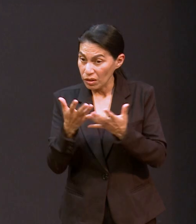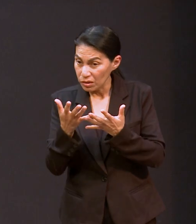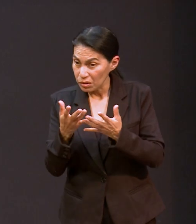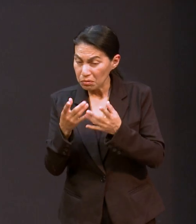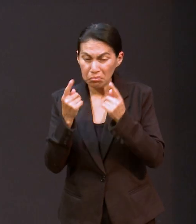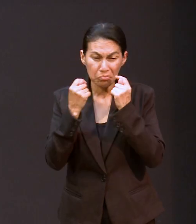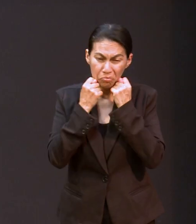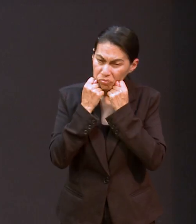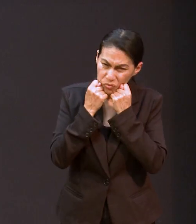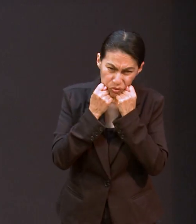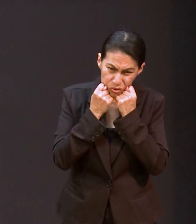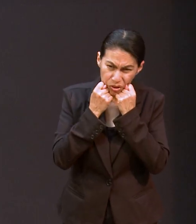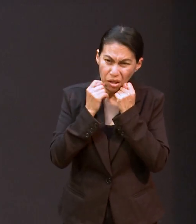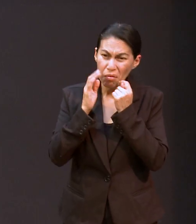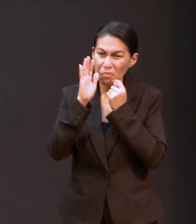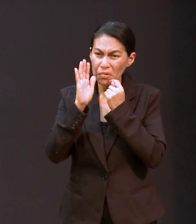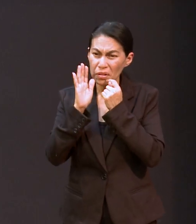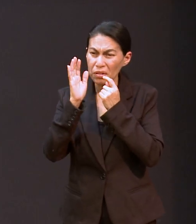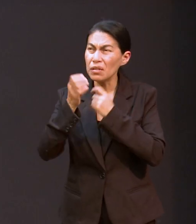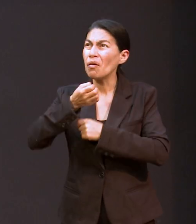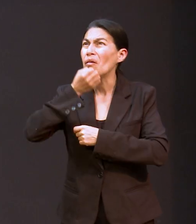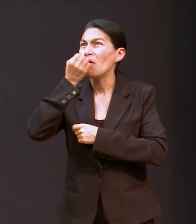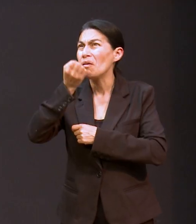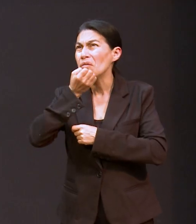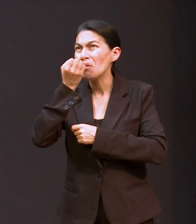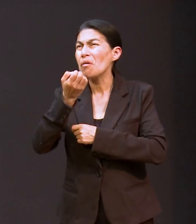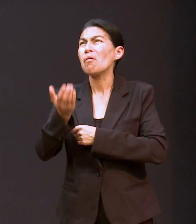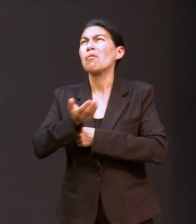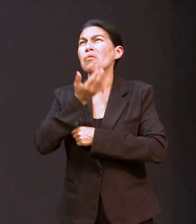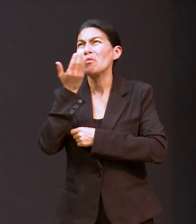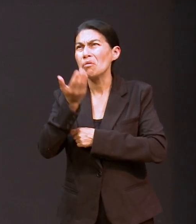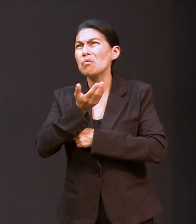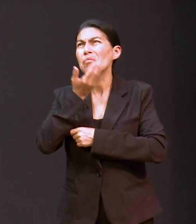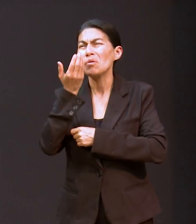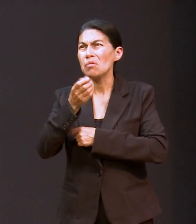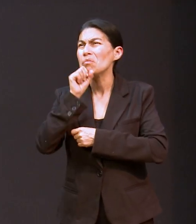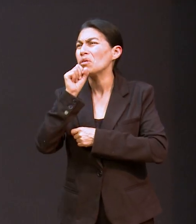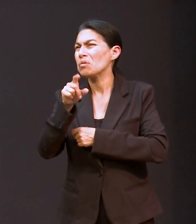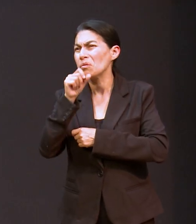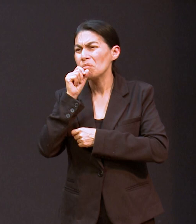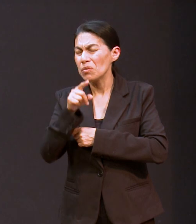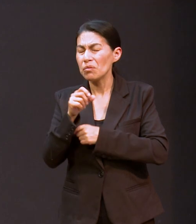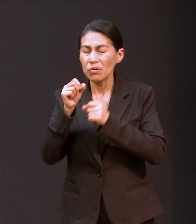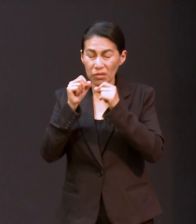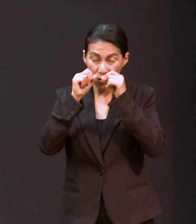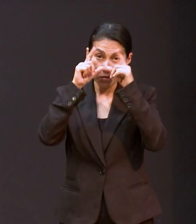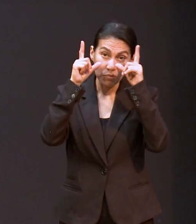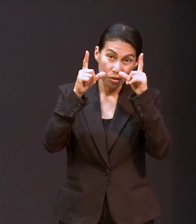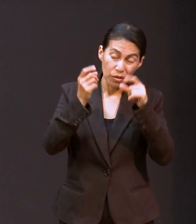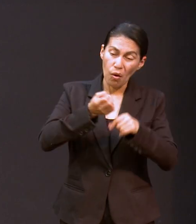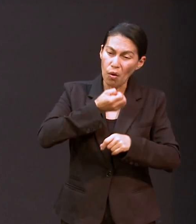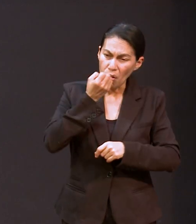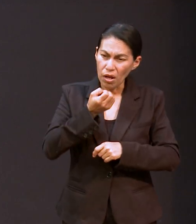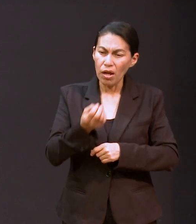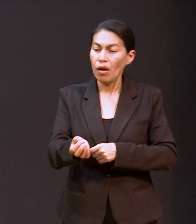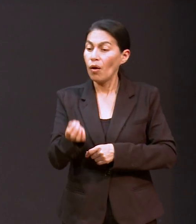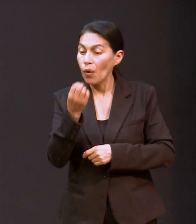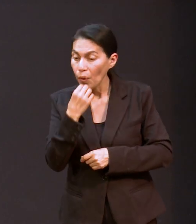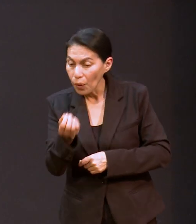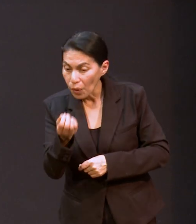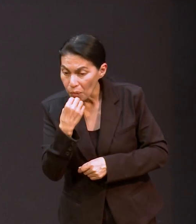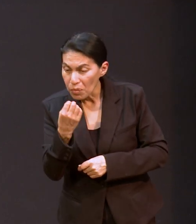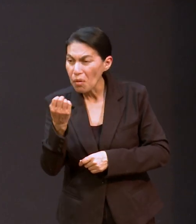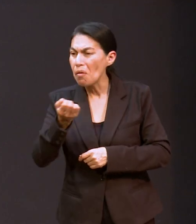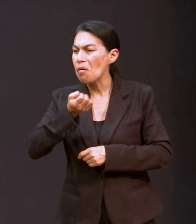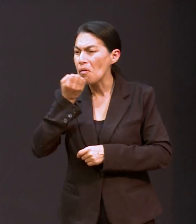lo que te esté pasando en tu vida Aunque tú creas que la oración es rutina aunque sea lo mismo horas lo mismo para levantarte Lo mismo para